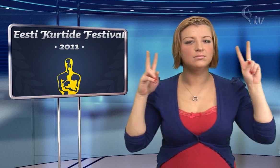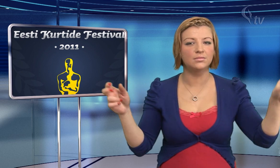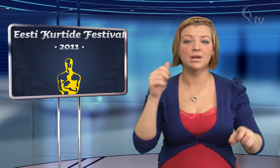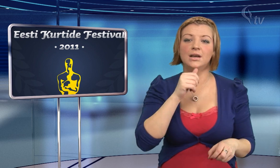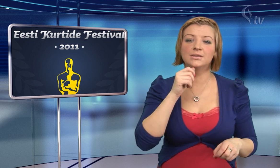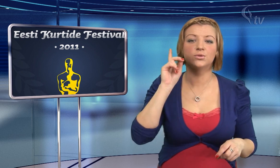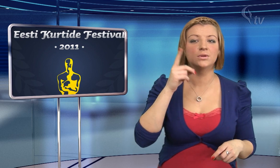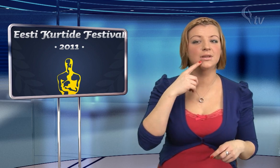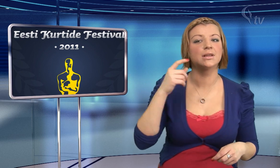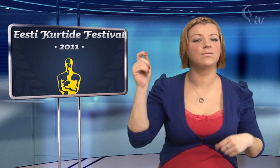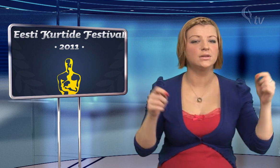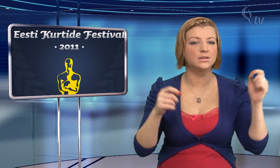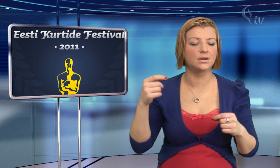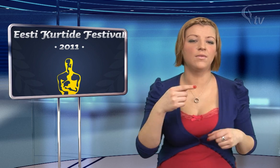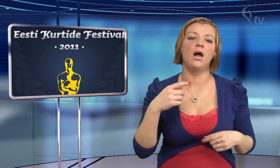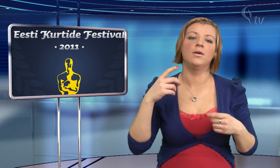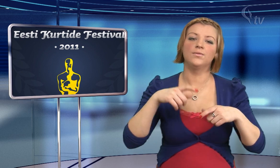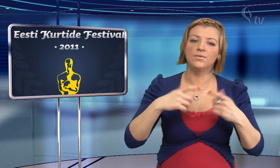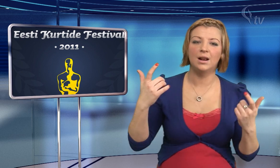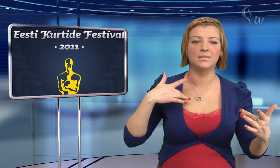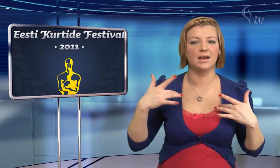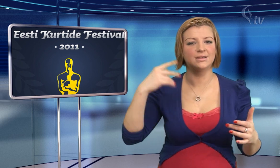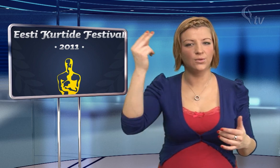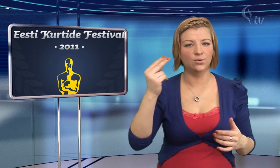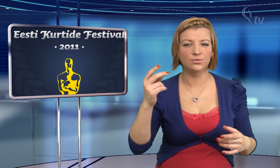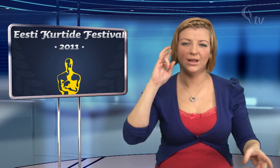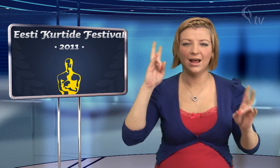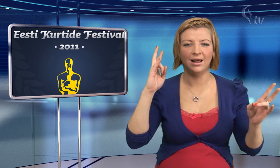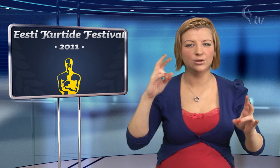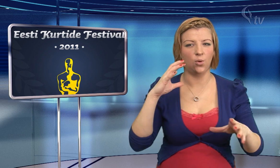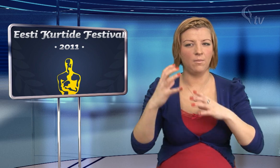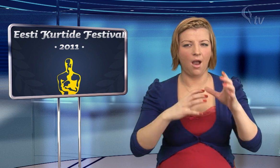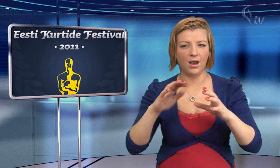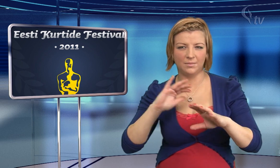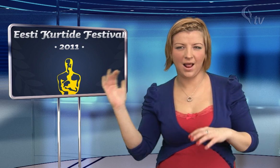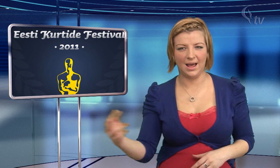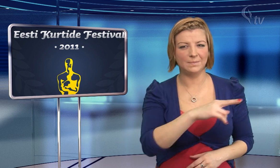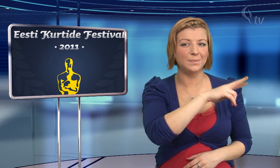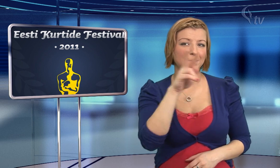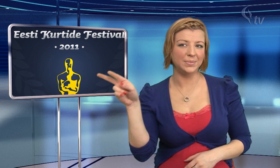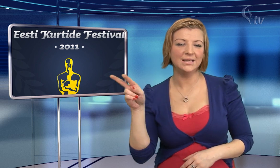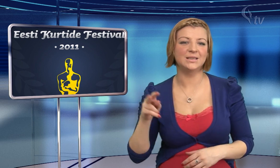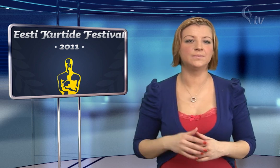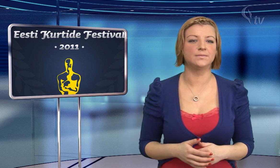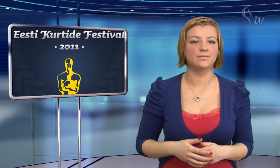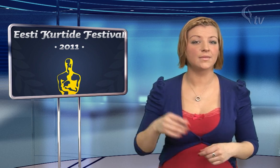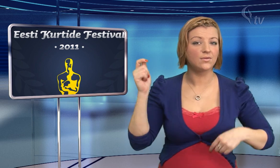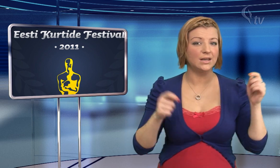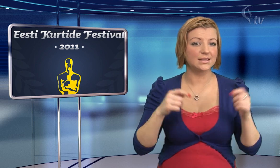filmifestival. Eesti kurtide festival, filmi- ja näitekunst heli maailma silmade läbi. Festivali